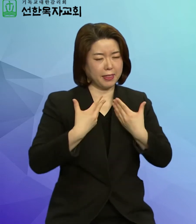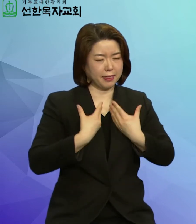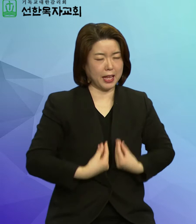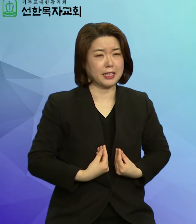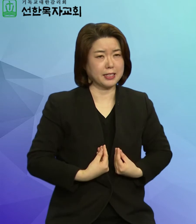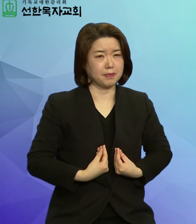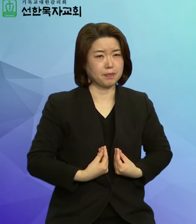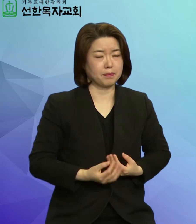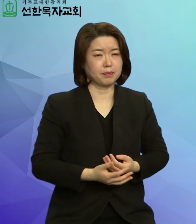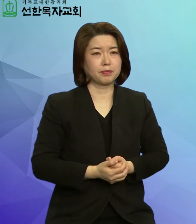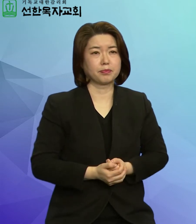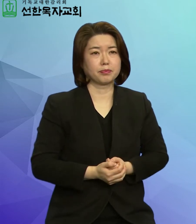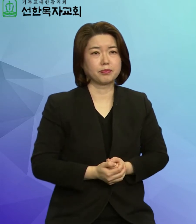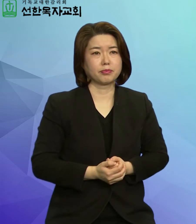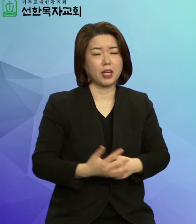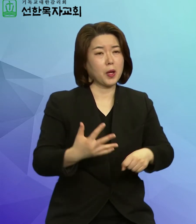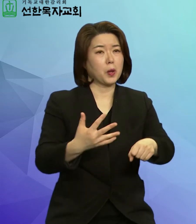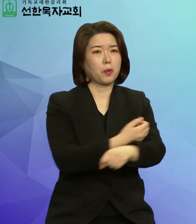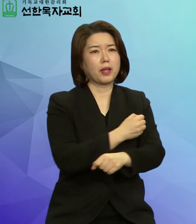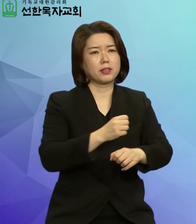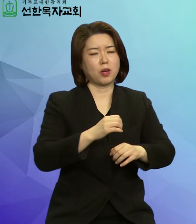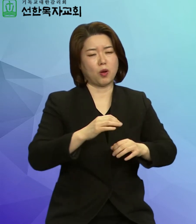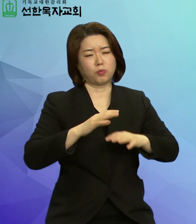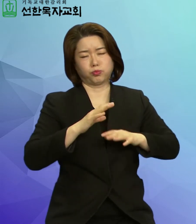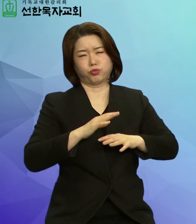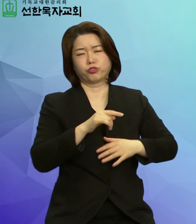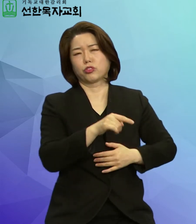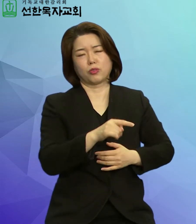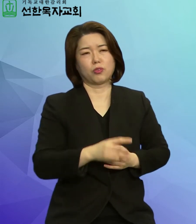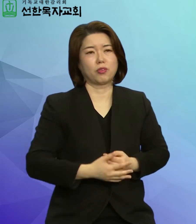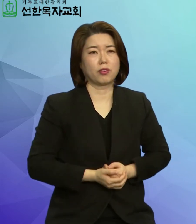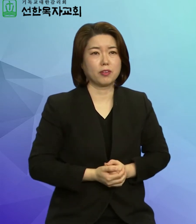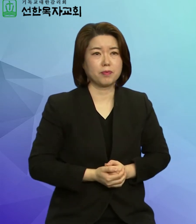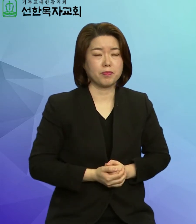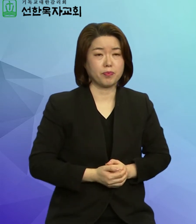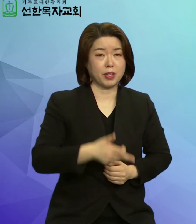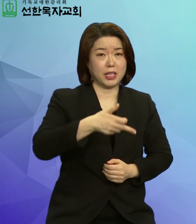여러분, 이 낙심이라는 것이 굉장히 무서운 겁니다.